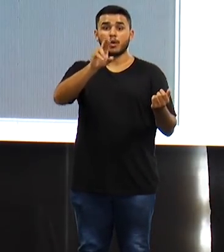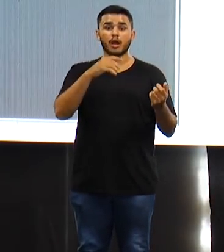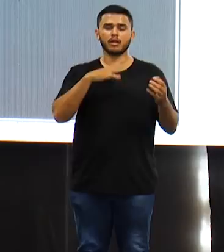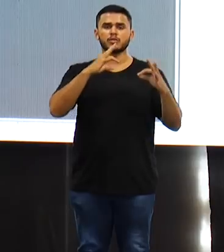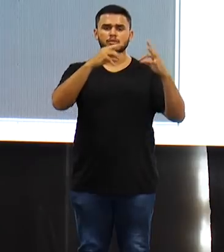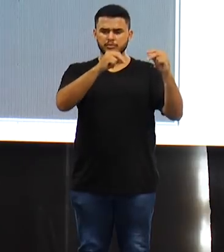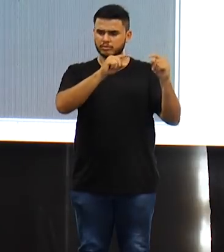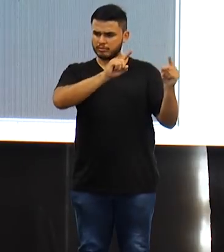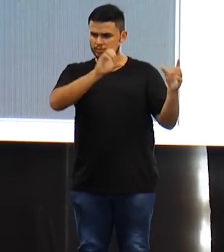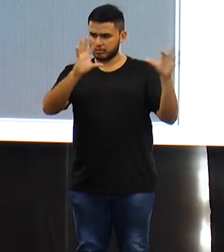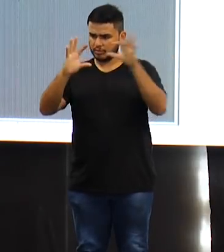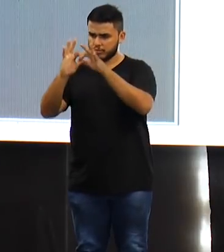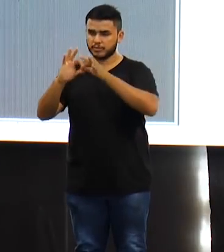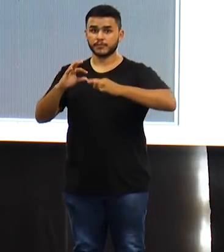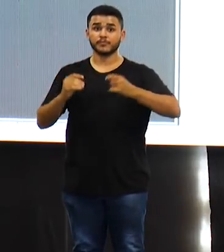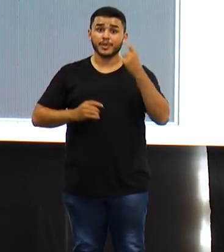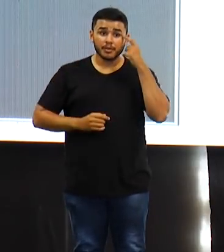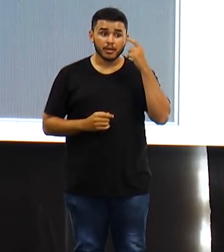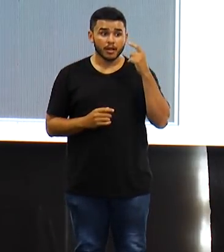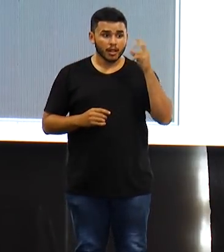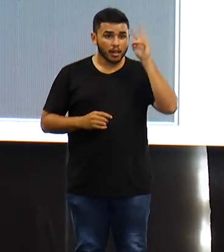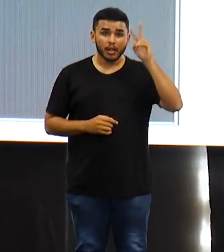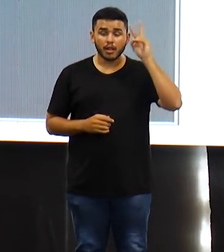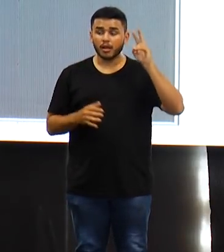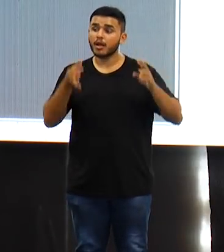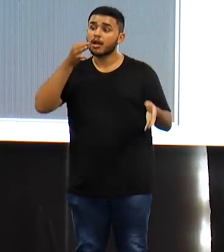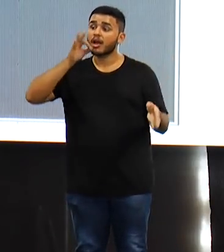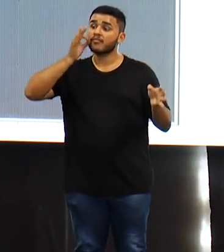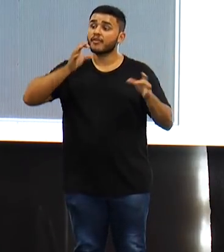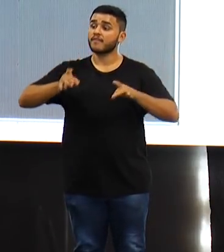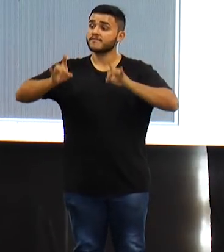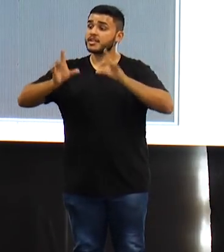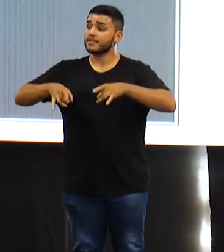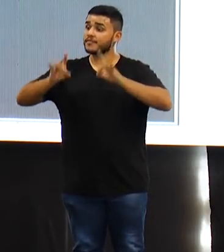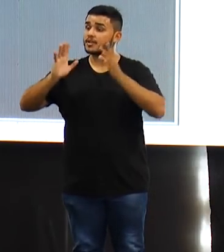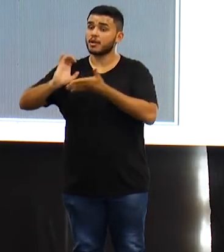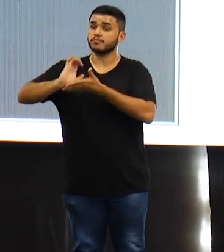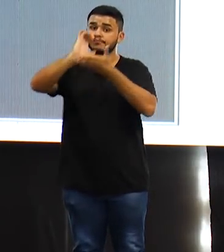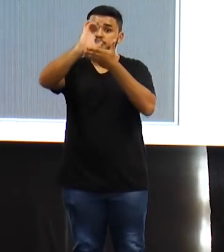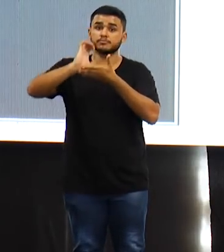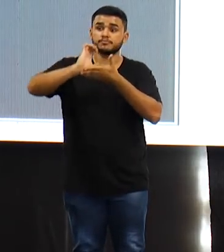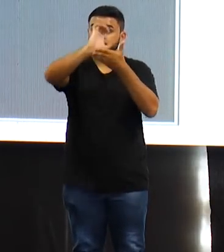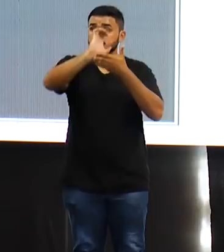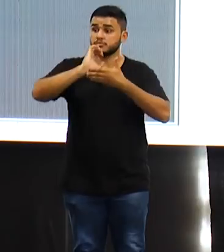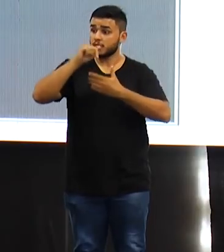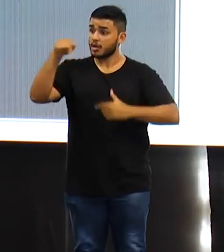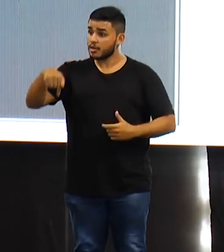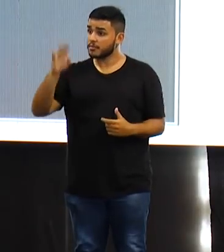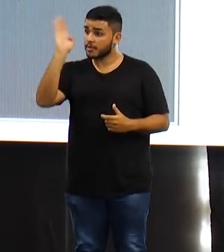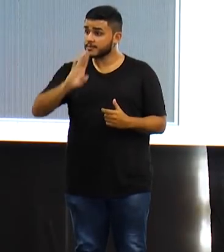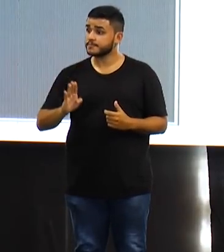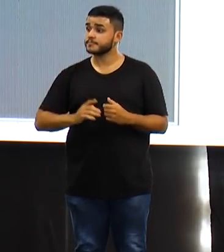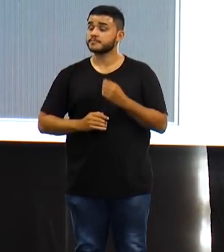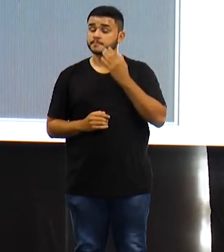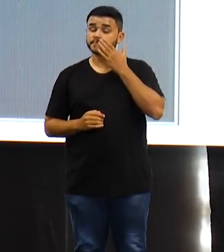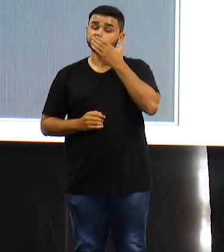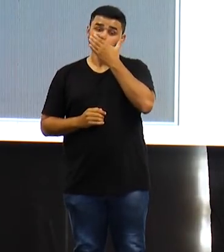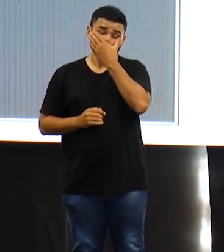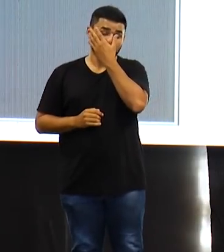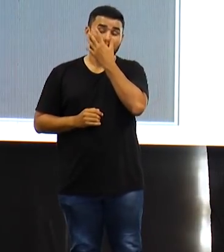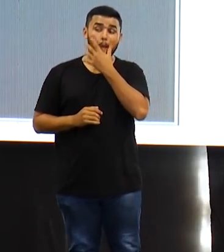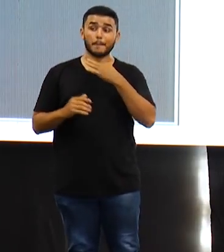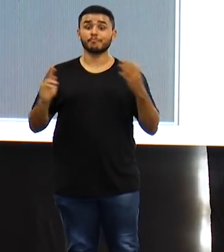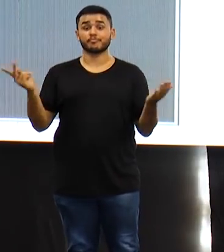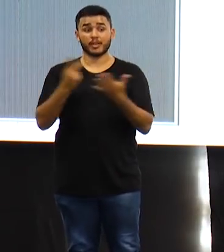no Brasil? Café, gente. Qual era o principal produto de exportação no Brasil? Café. A